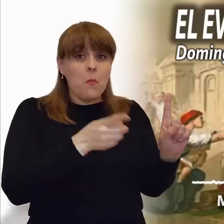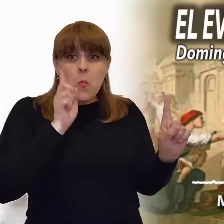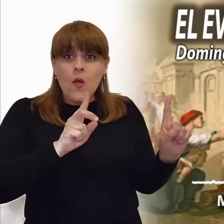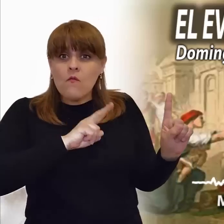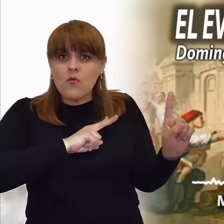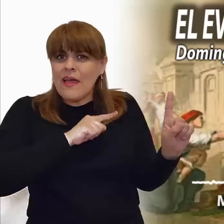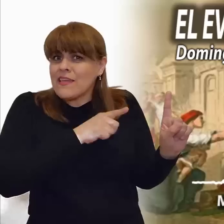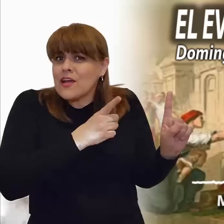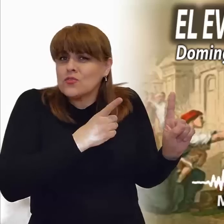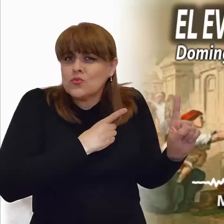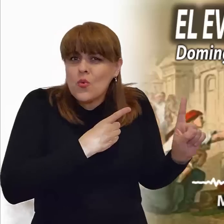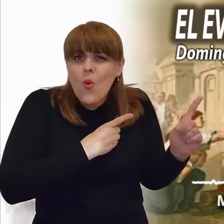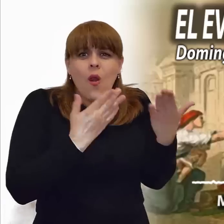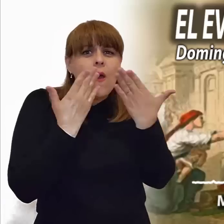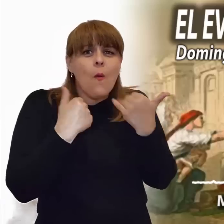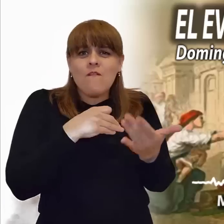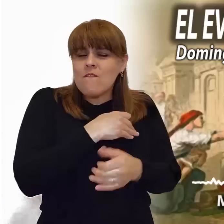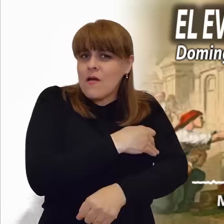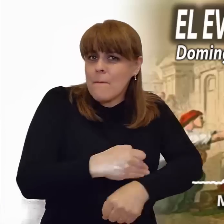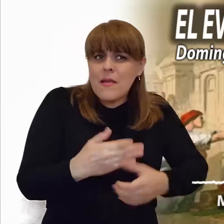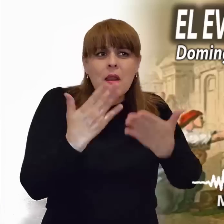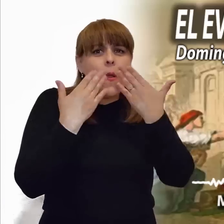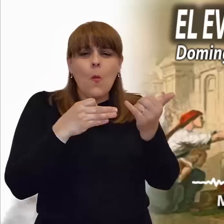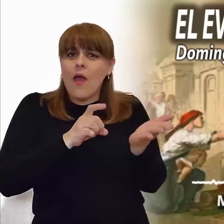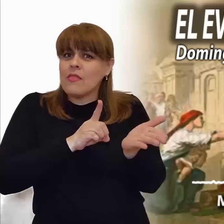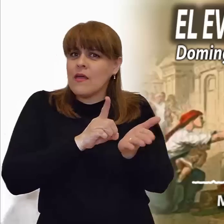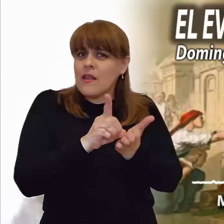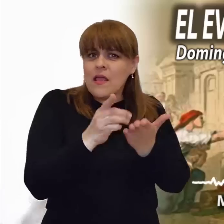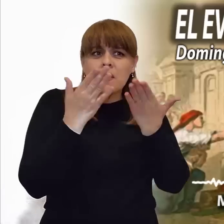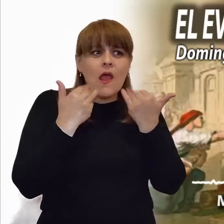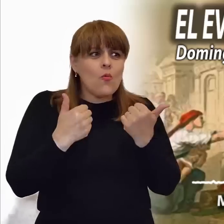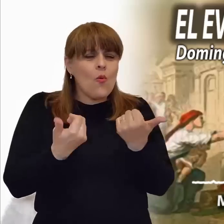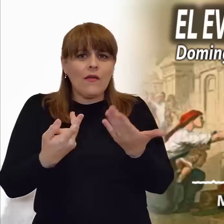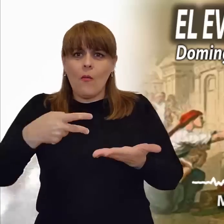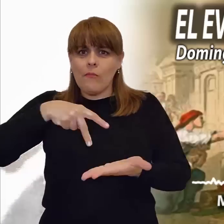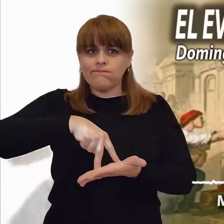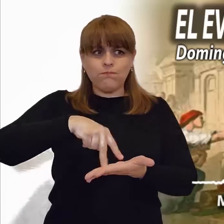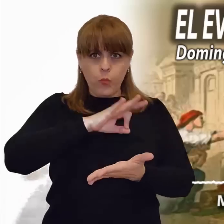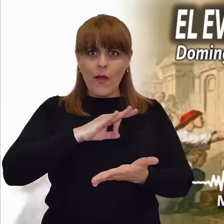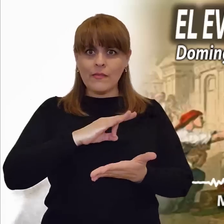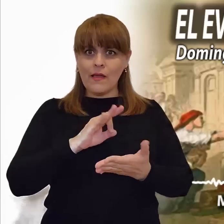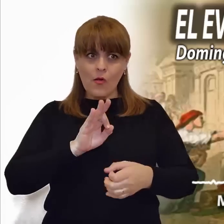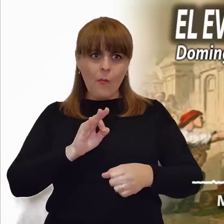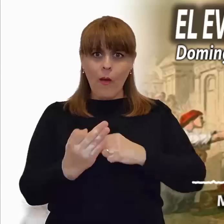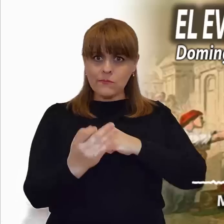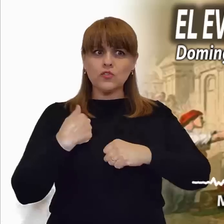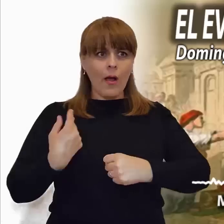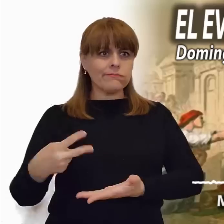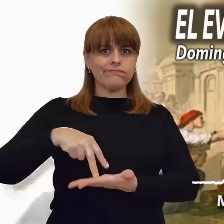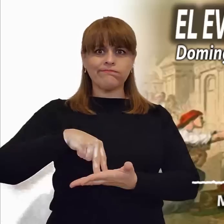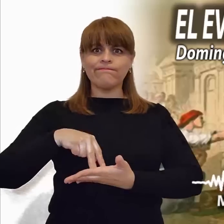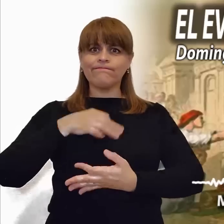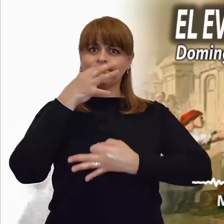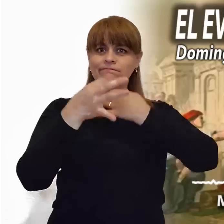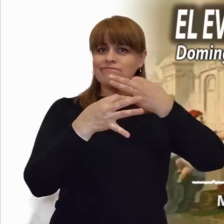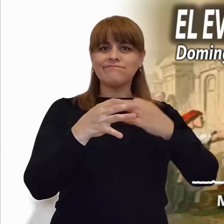justicia que una viuda, sin familia, sin derechos, sin palabra, ante las injusticias recibidas, ante